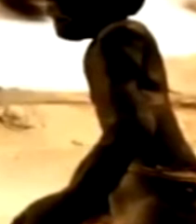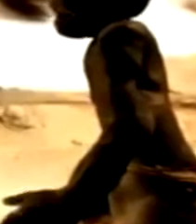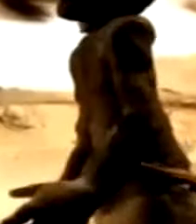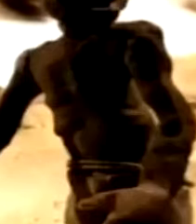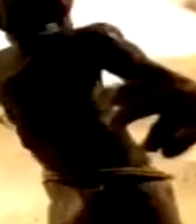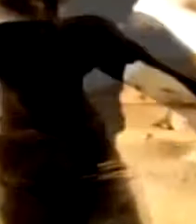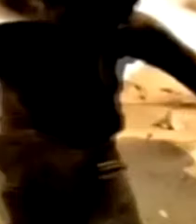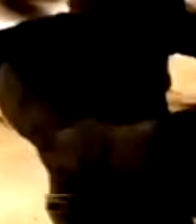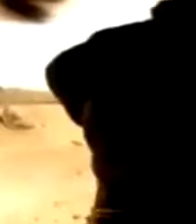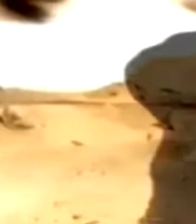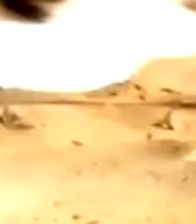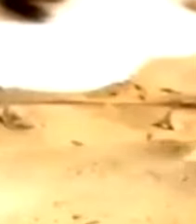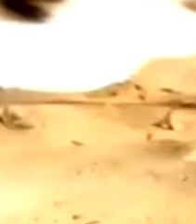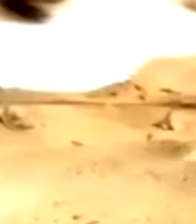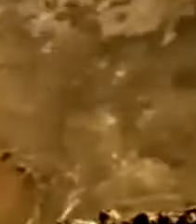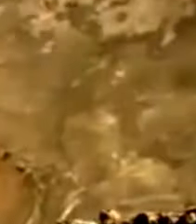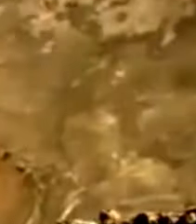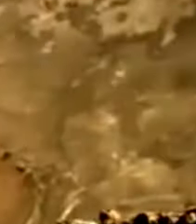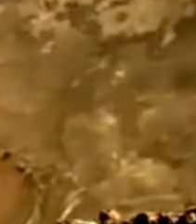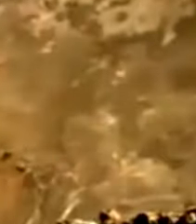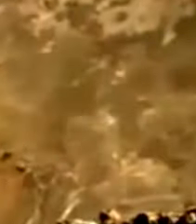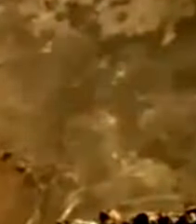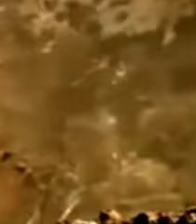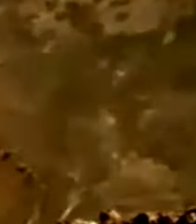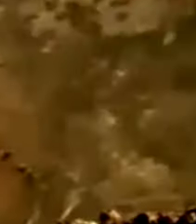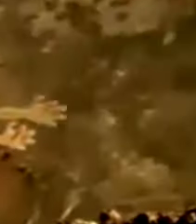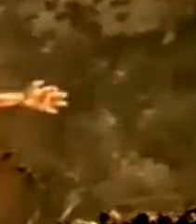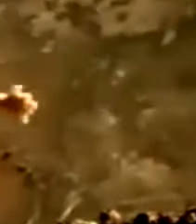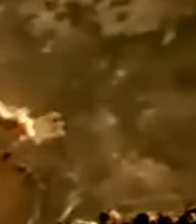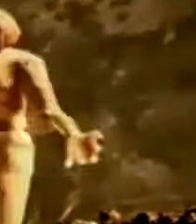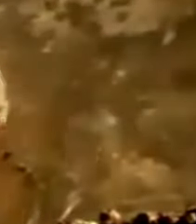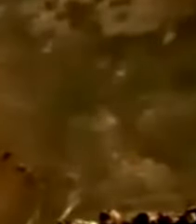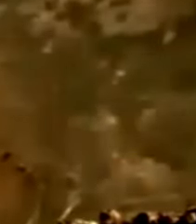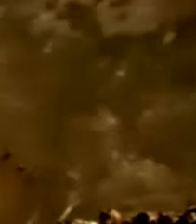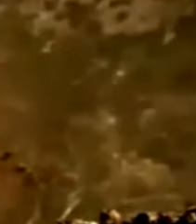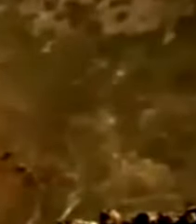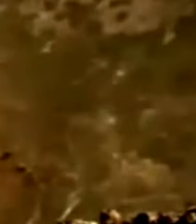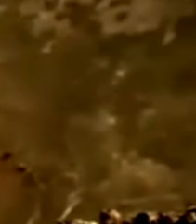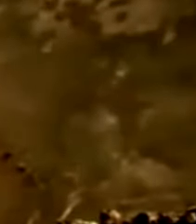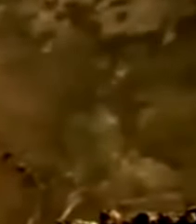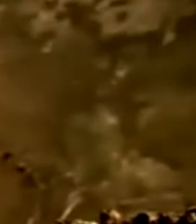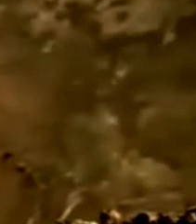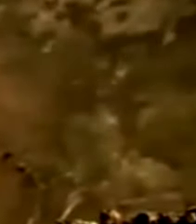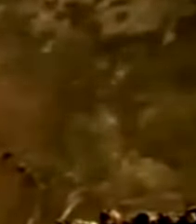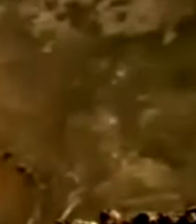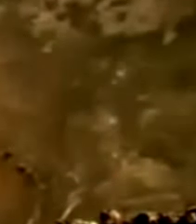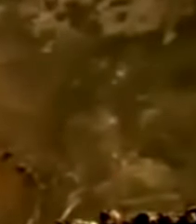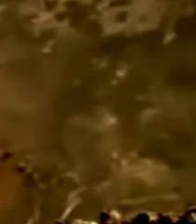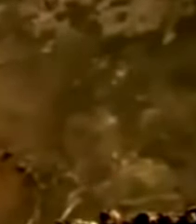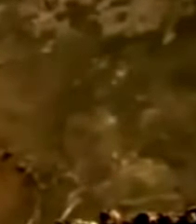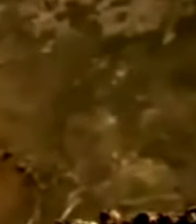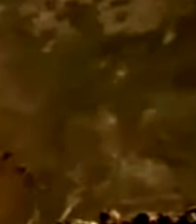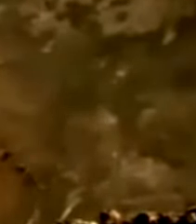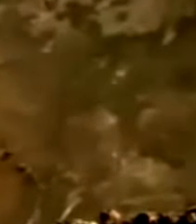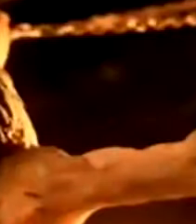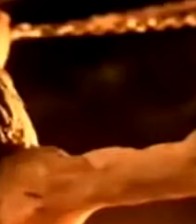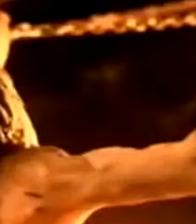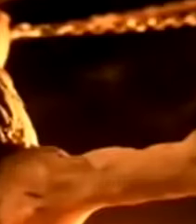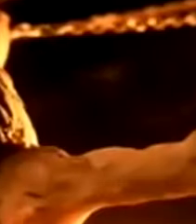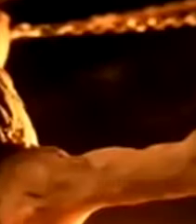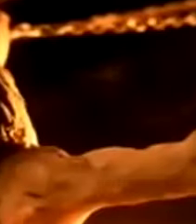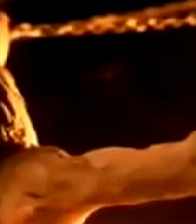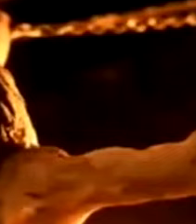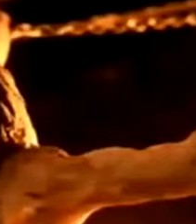e compartilhar suas incríveis descobertas com seus antigos amigos. Mas